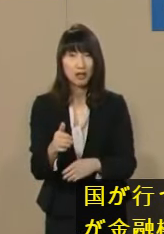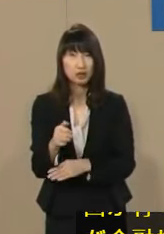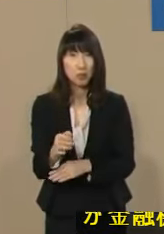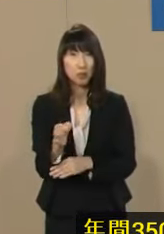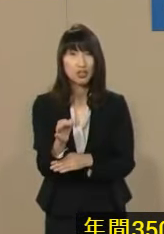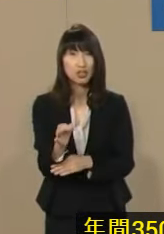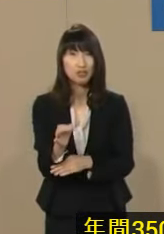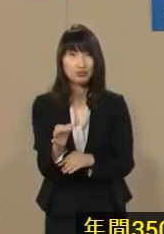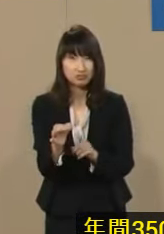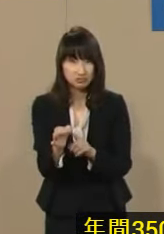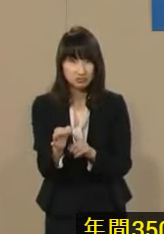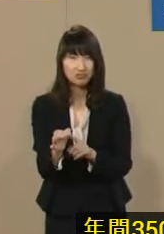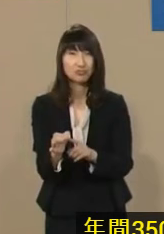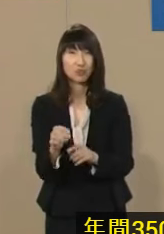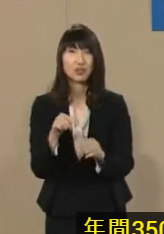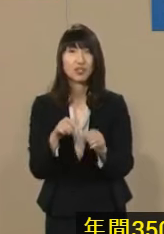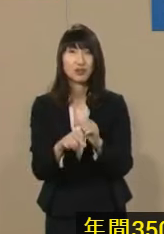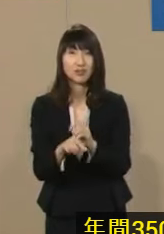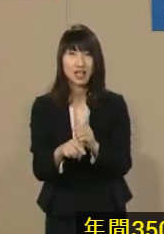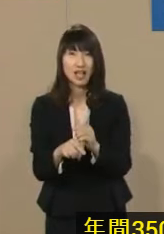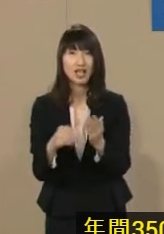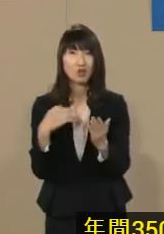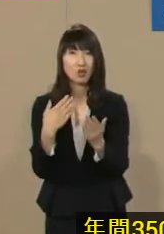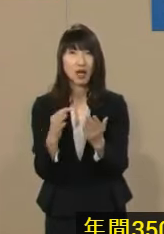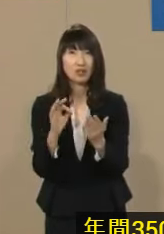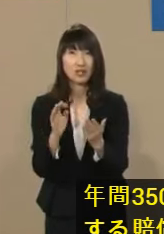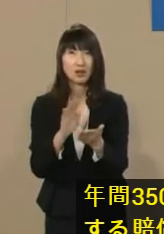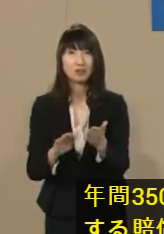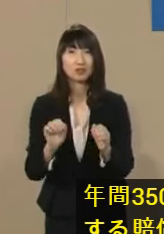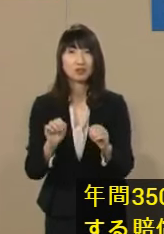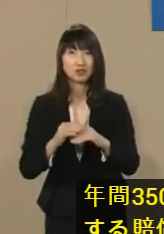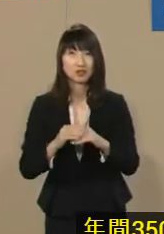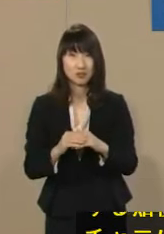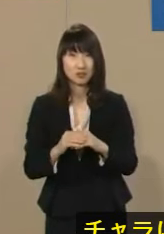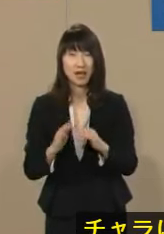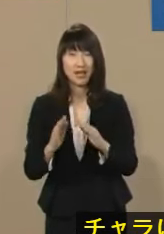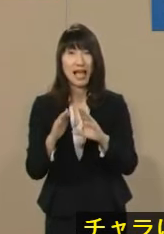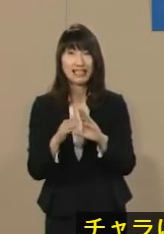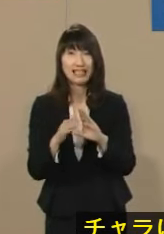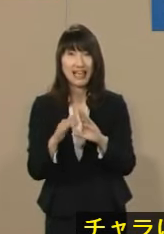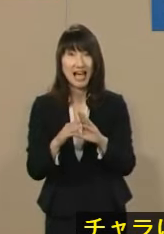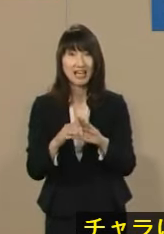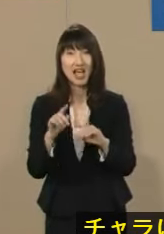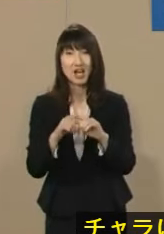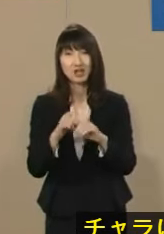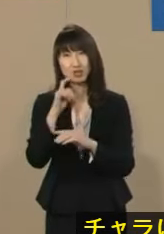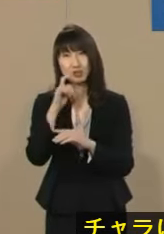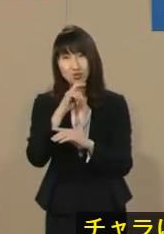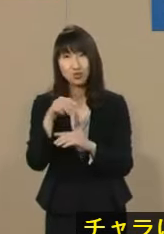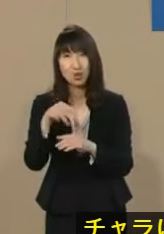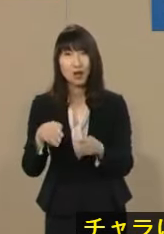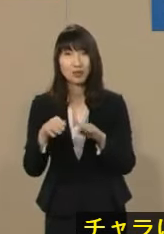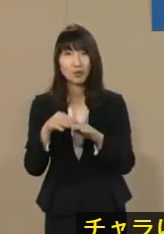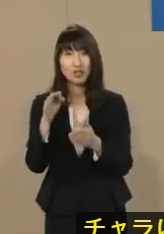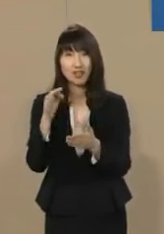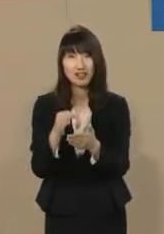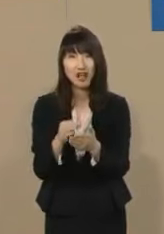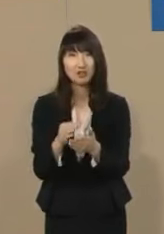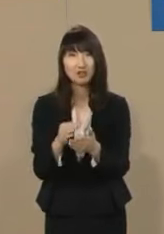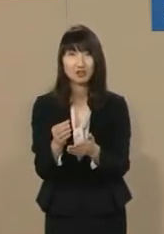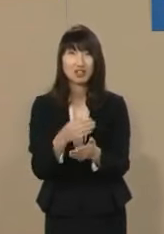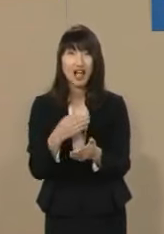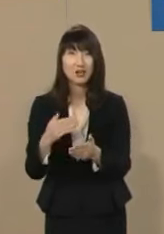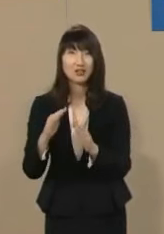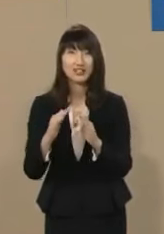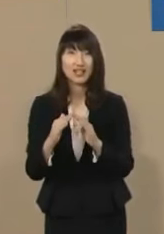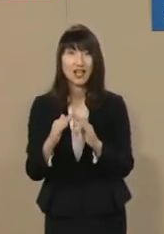学金はチャラにします。他にも、空き家、中古マンションを利用した安く住める家を増やす公的住宅。敷金、